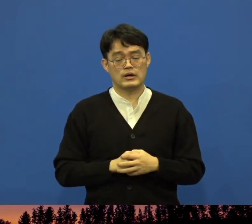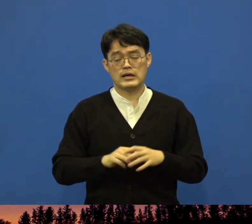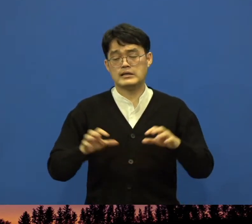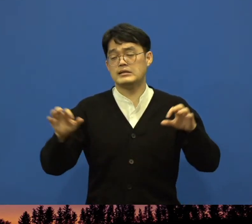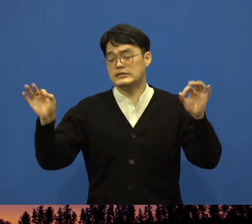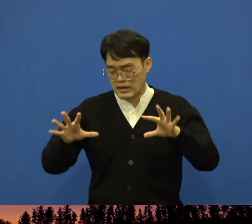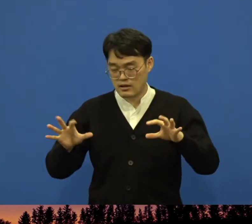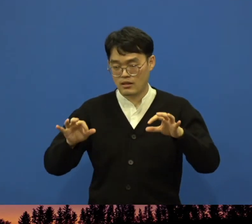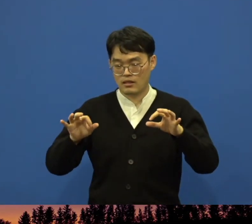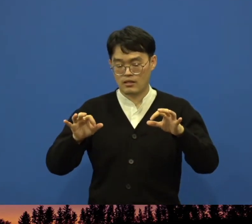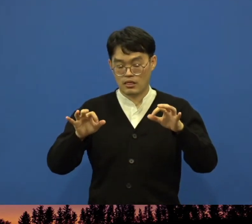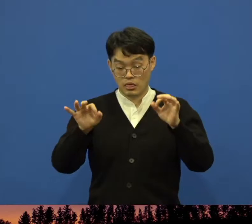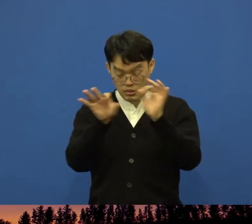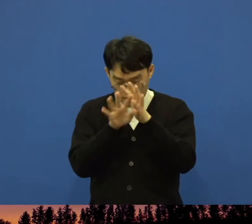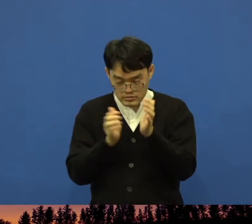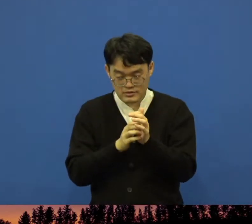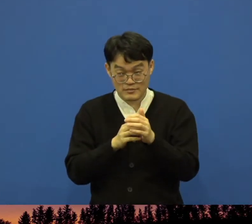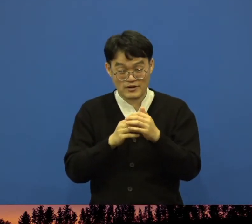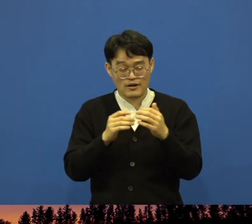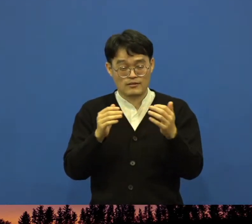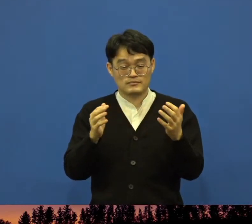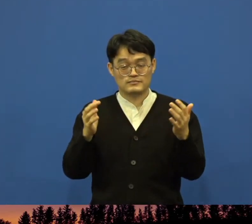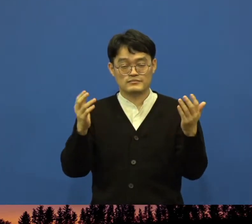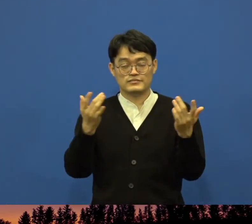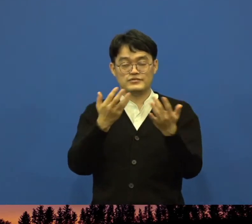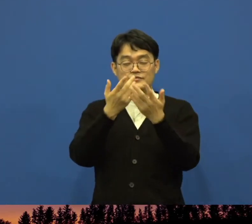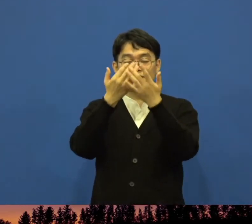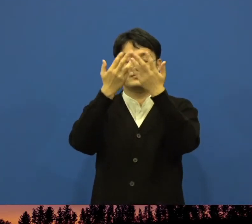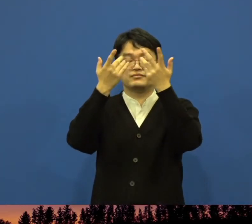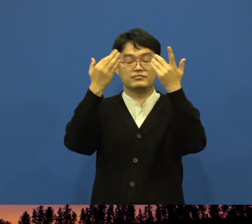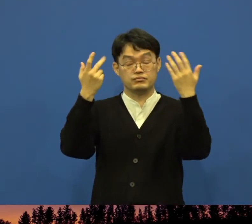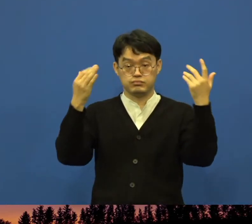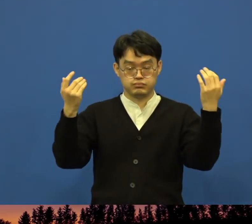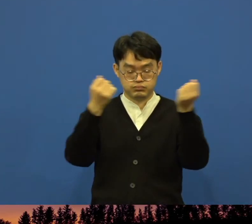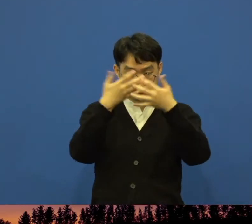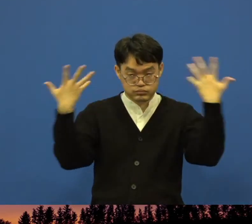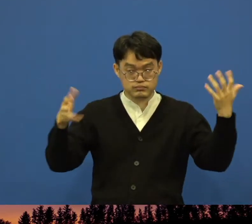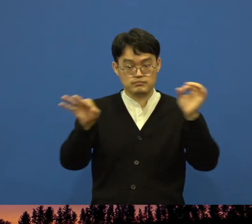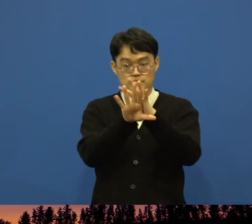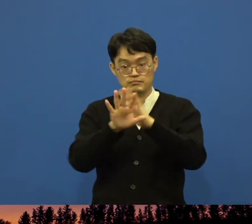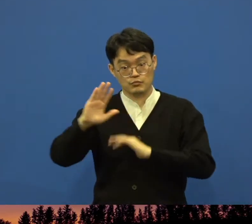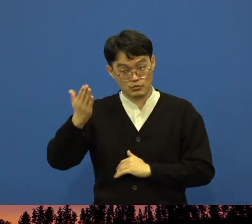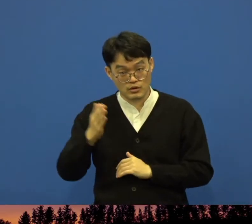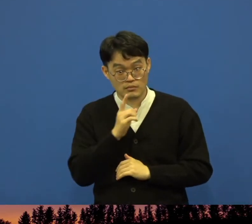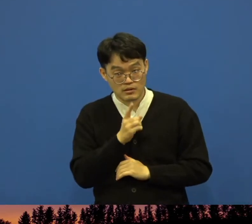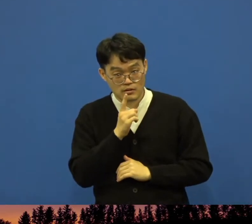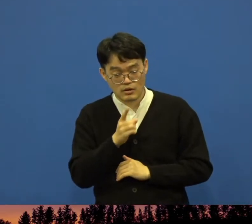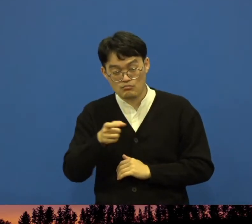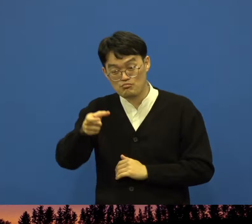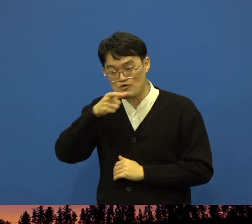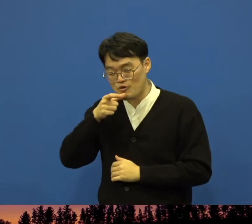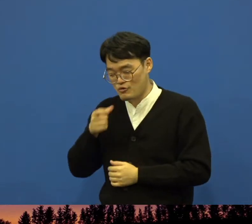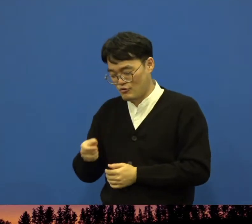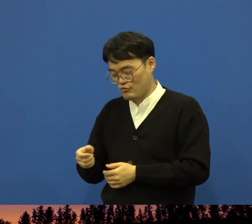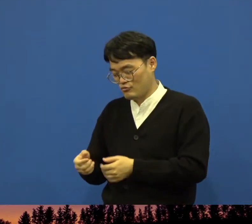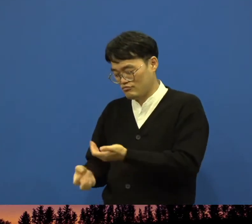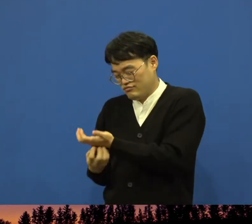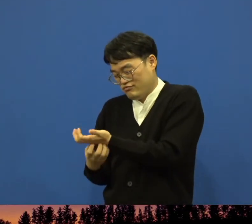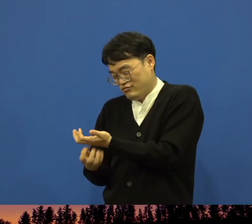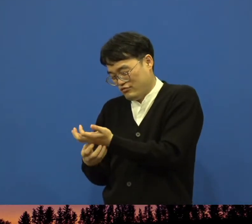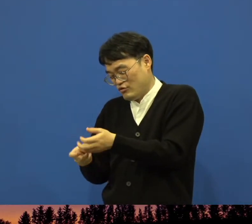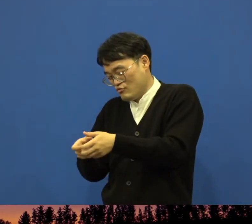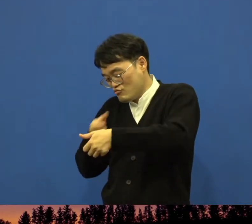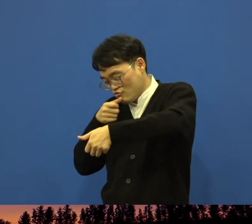잠깐 일시적이라는 게 일시적이. 연기 사면 없어져 버려요. 그죠? 수증기 금방 없어지잖아요.